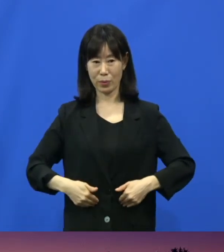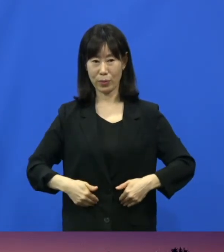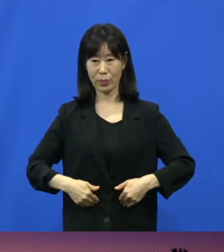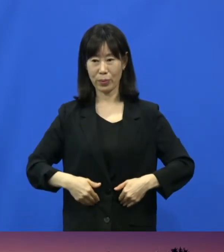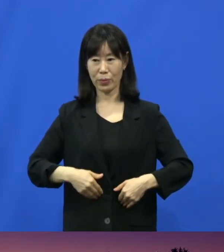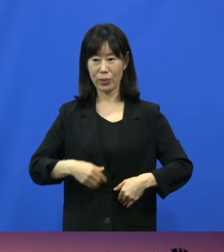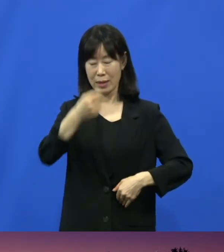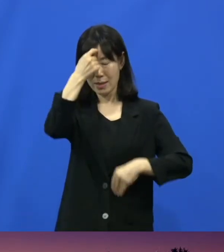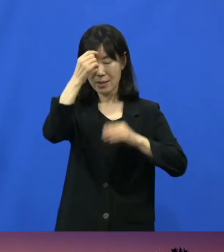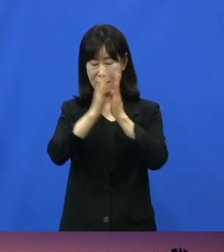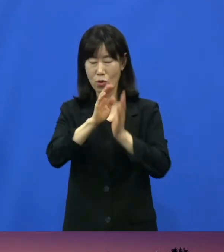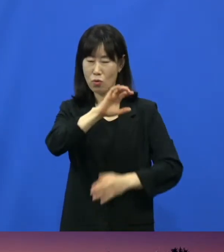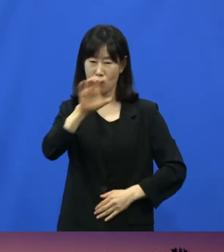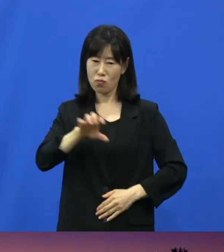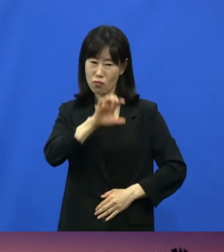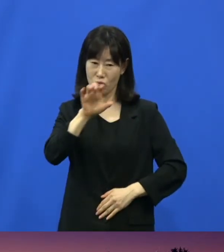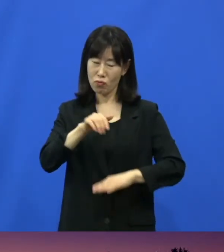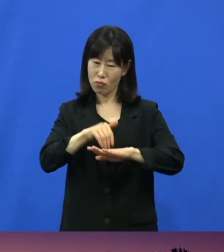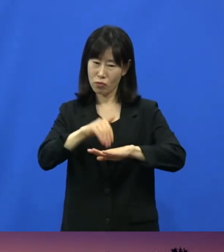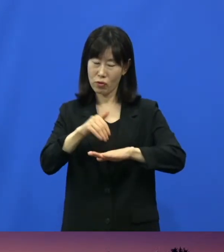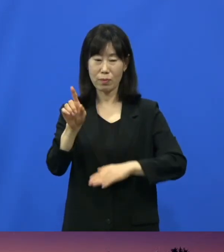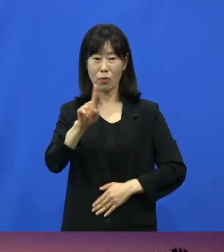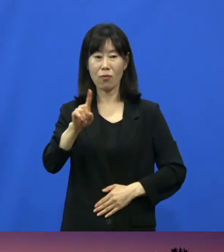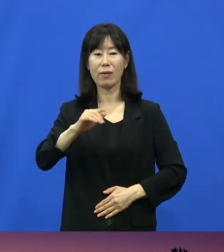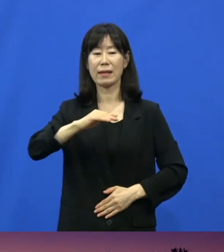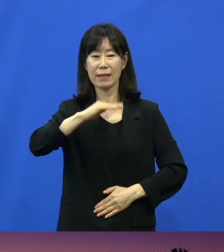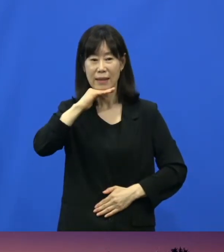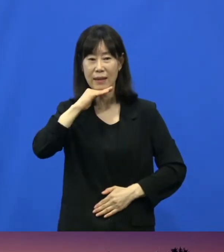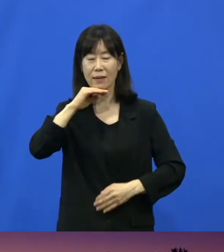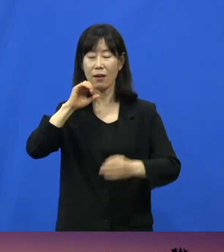훈련은 딴 게 아니에요. 기다림 훈련이에요. 기다리는 훈련.